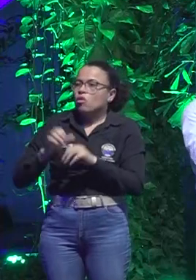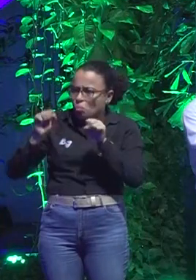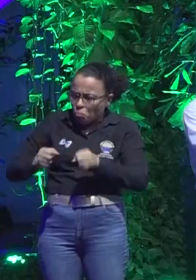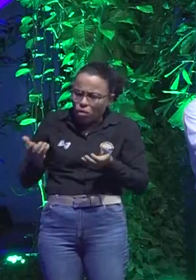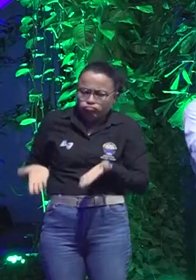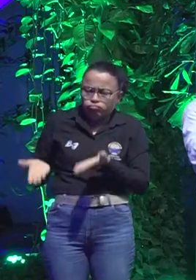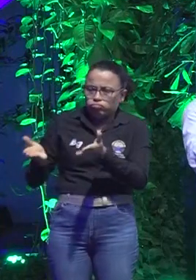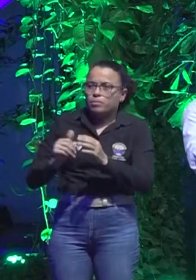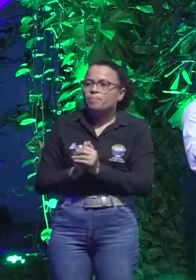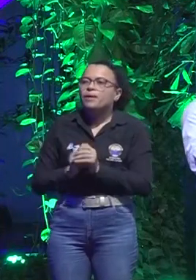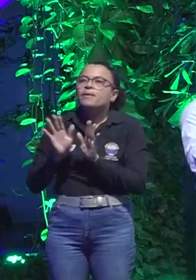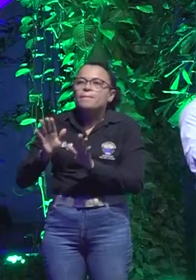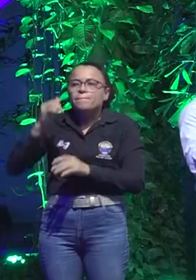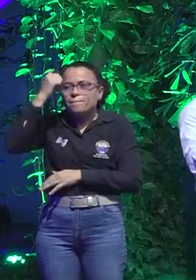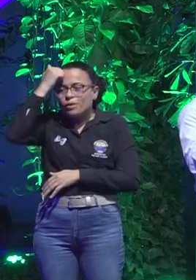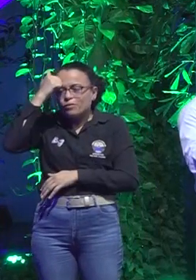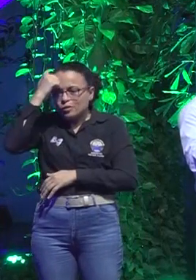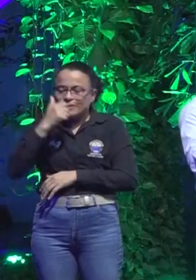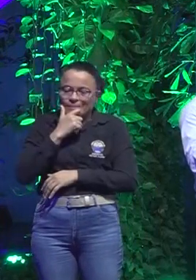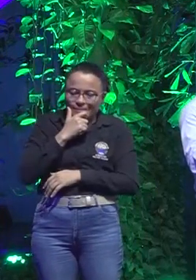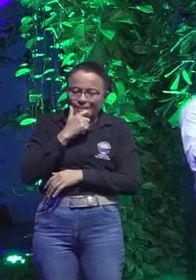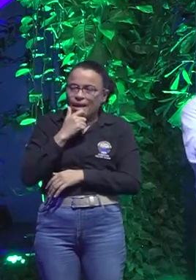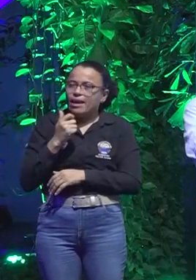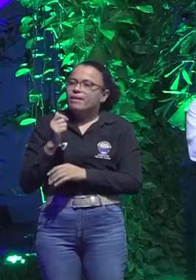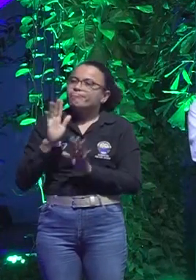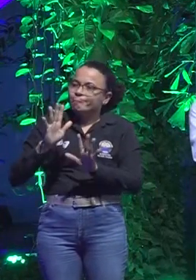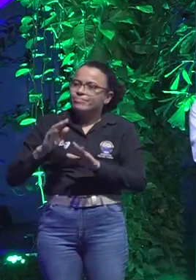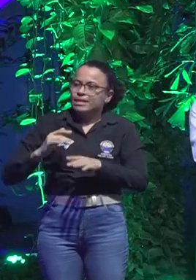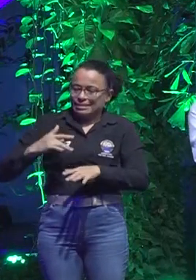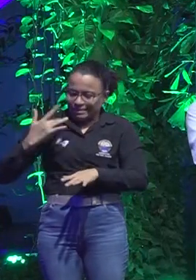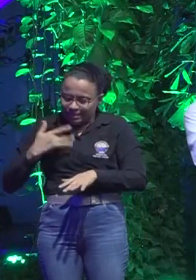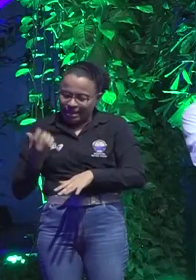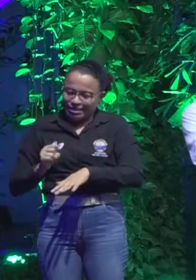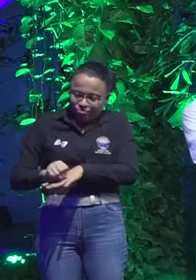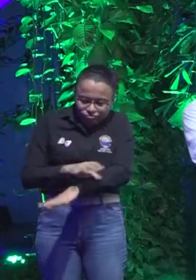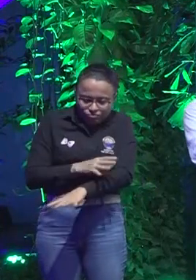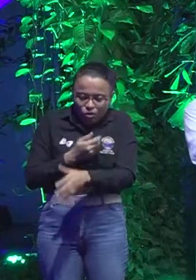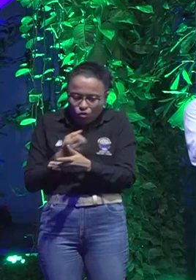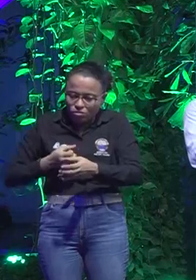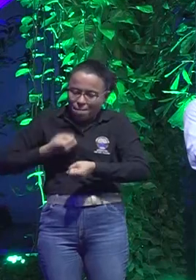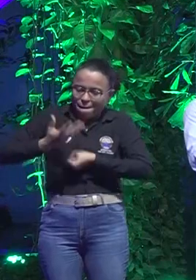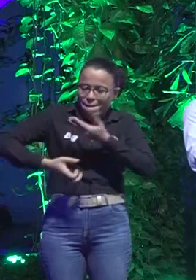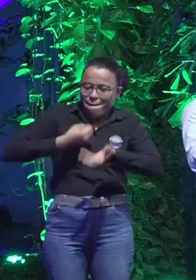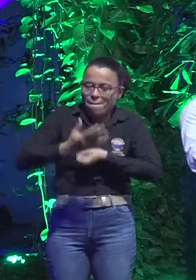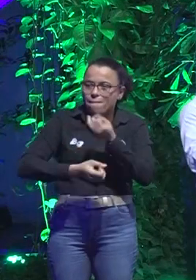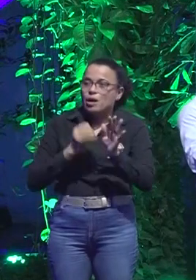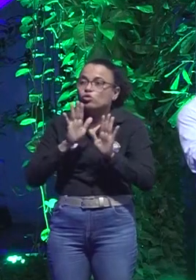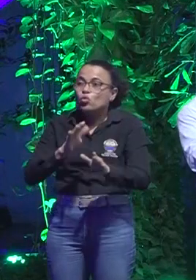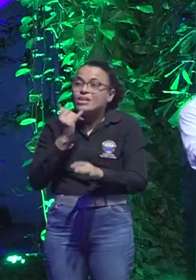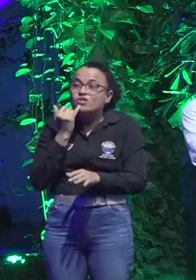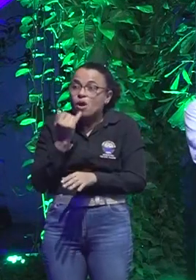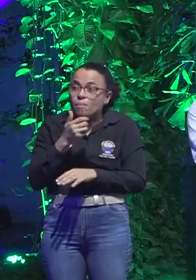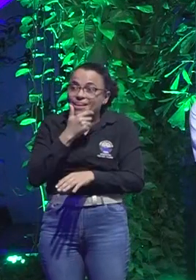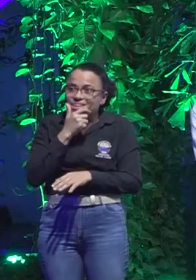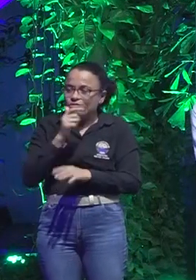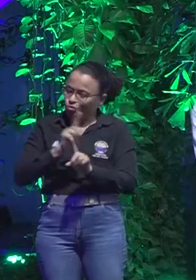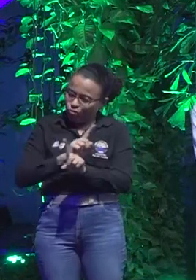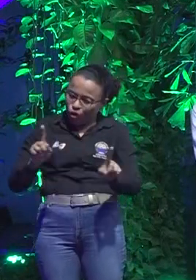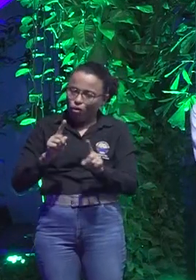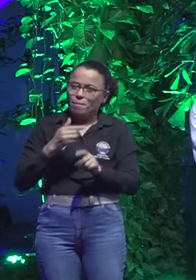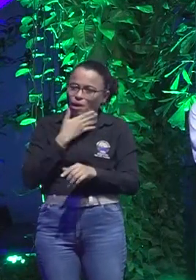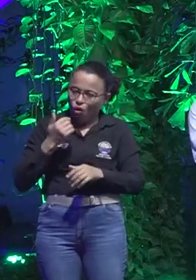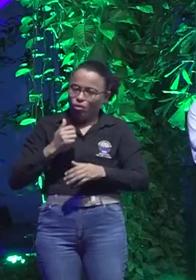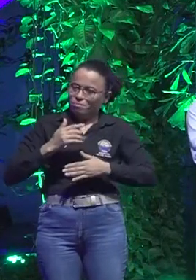queremos hablar en español porque no podemos transmitir los sentimientos y la emoción de lo que significa estar en esta universidad, porque elegimos estar en